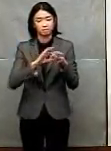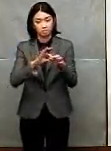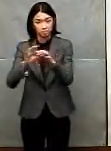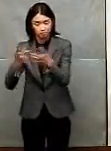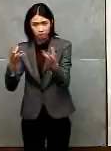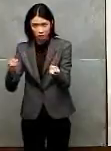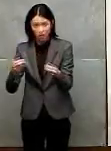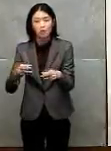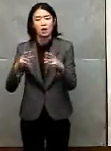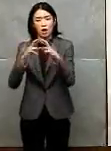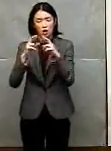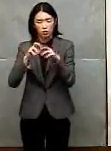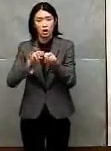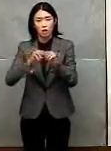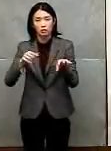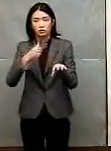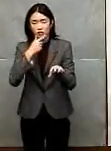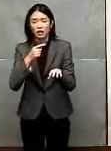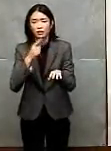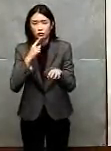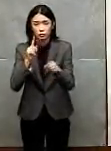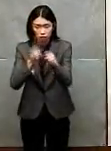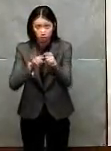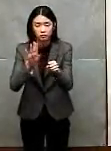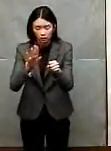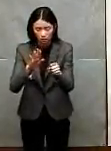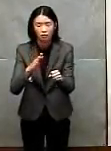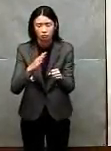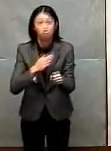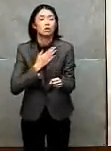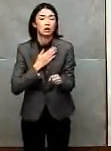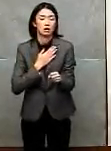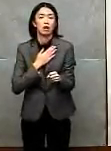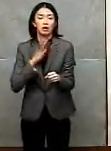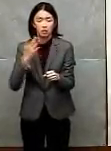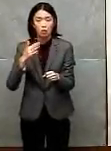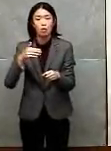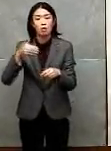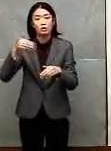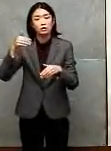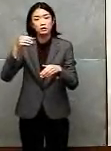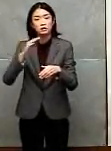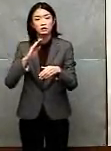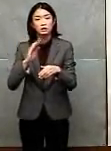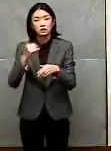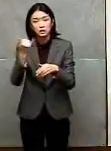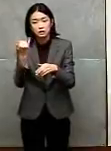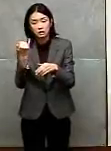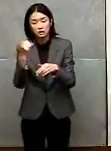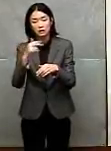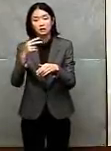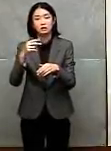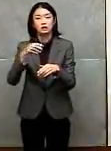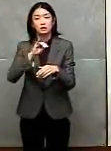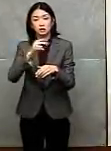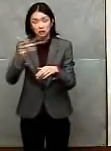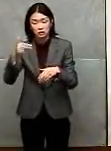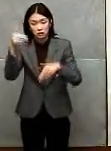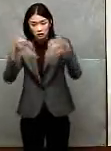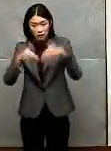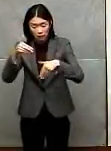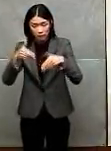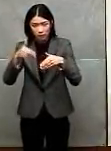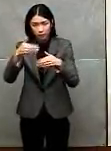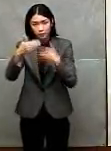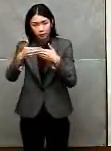です、ね、意図はよく分かりましたが、一方でその知事選ま で, です、ね、1ヶ月ぐらい約1ヶ月に迫っていて、それで